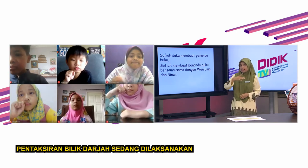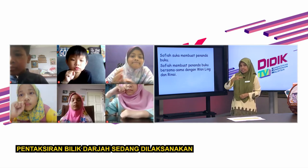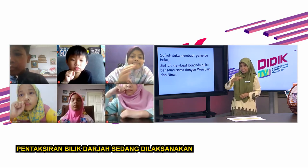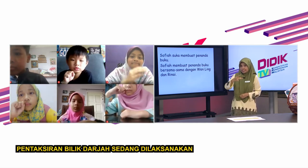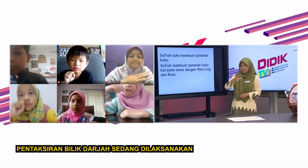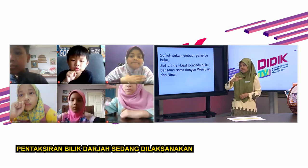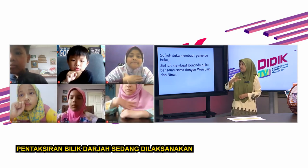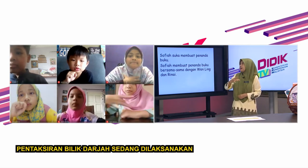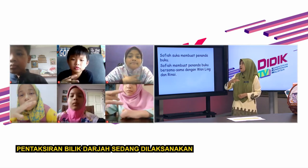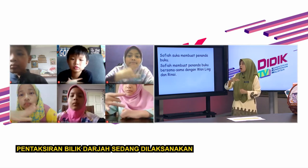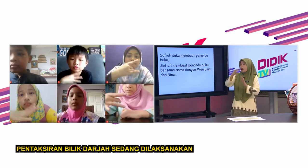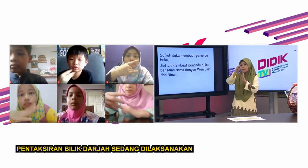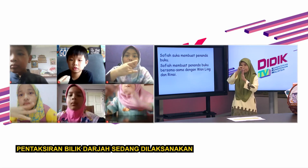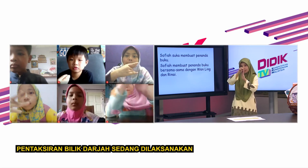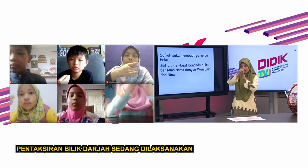suka